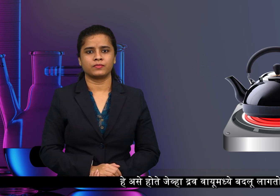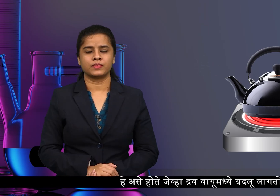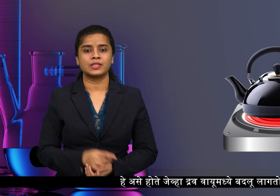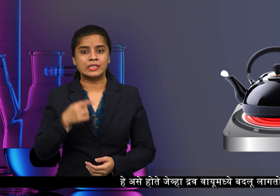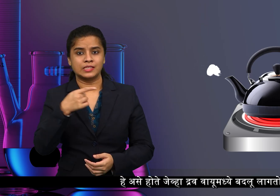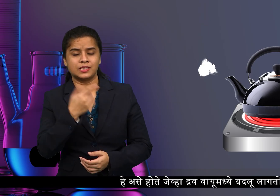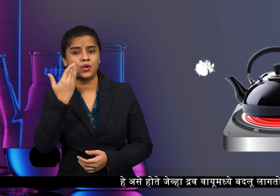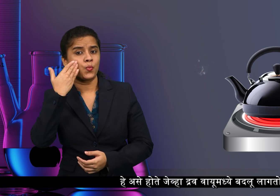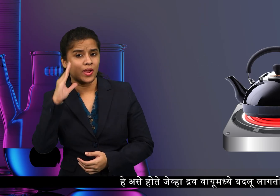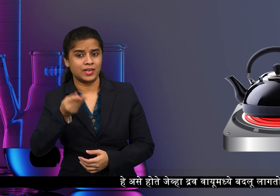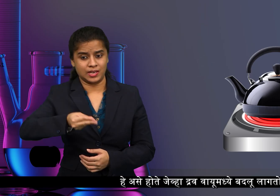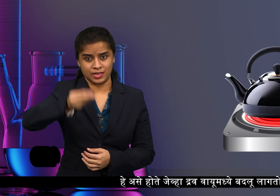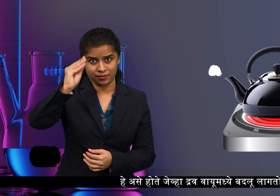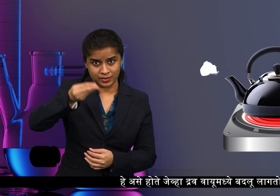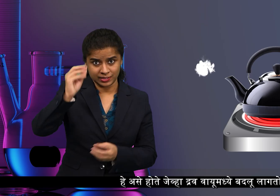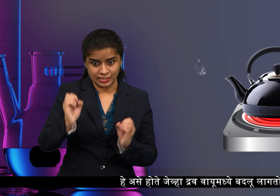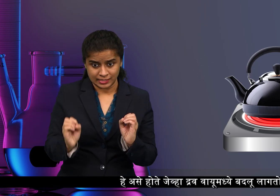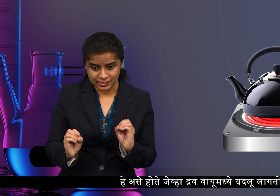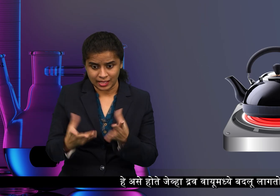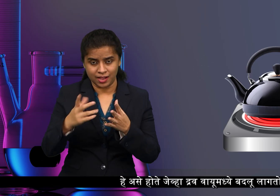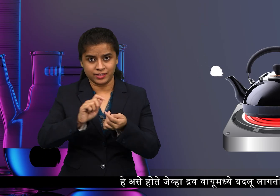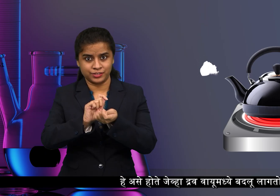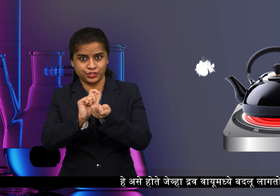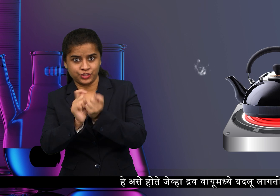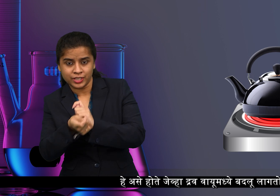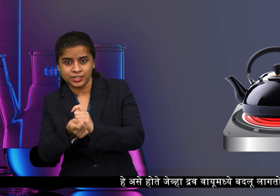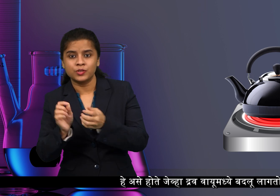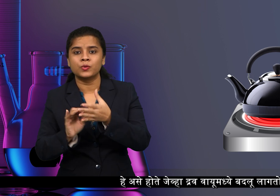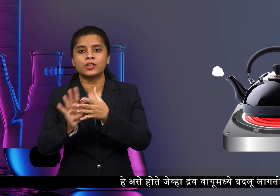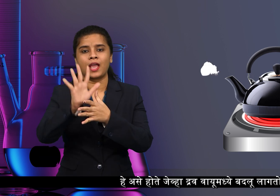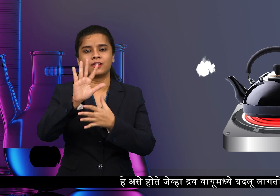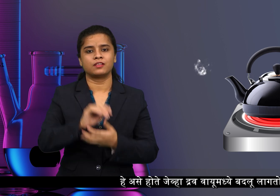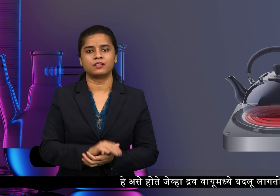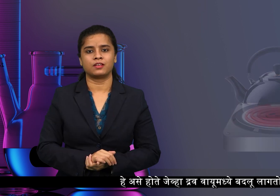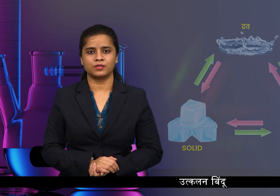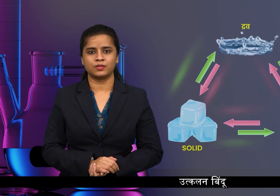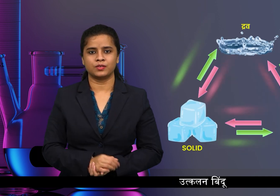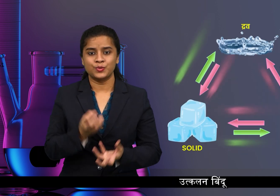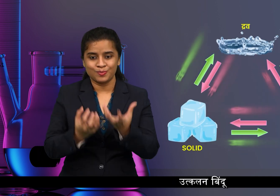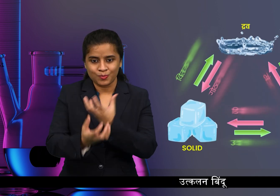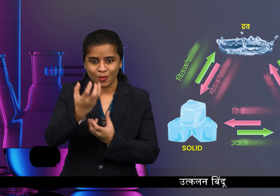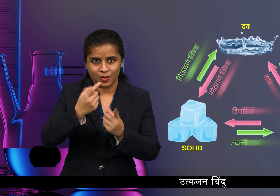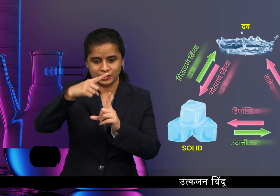हे असे होते जेव्हा द्रव वायूमध्ये पूर्णपणे बदलून जातात. उत्कलन बिंदू